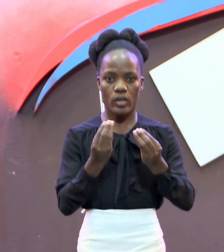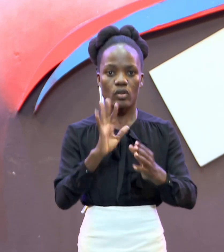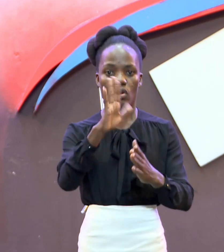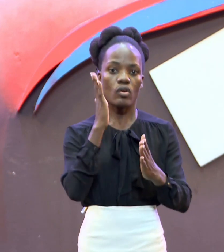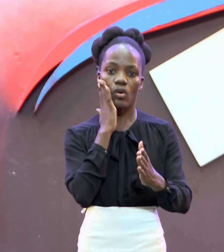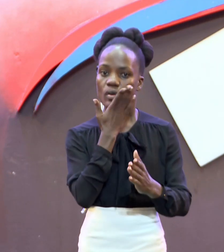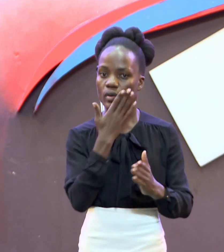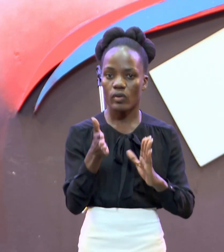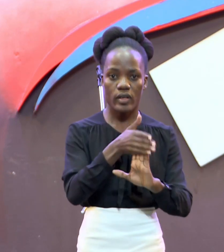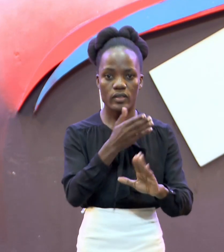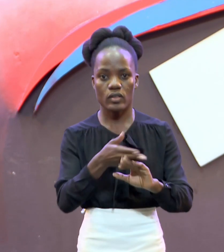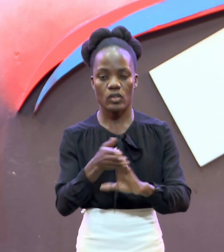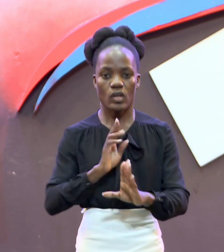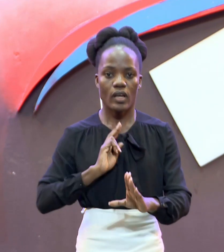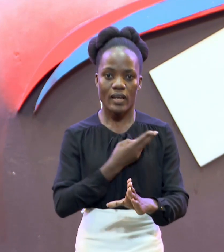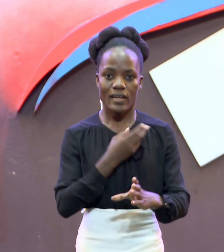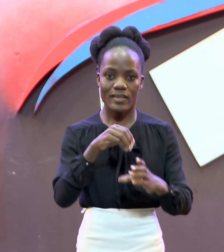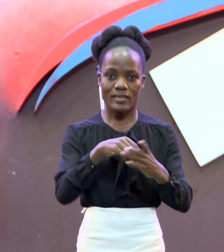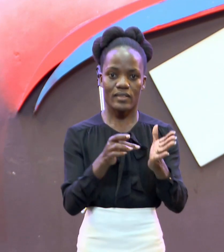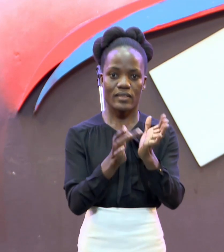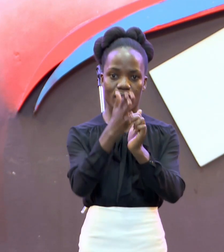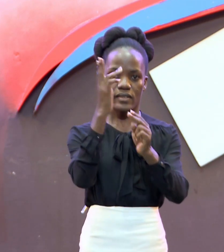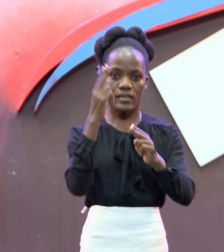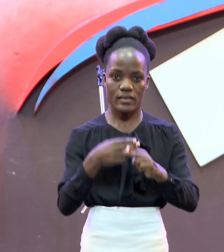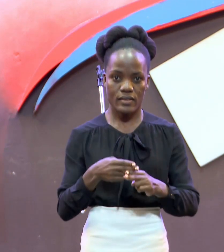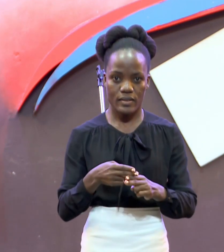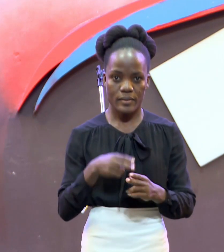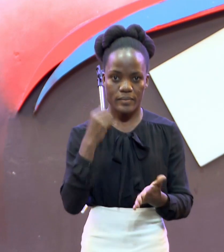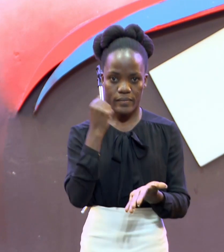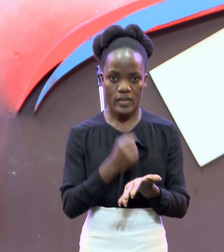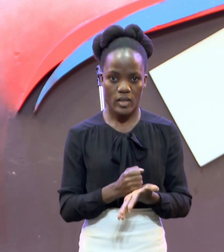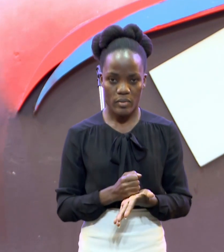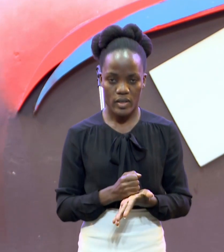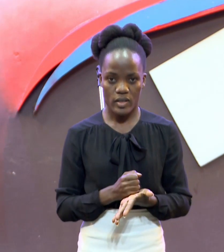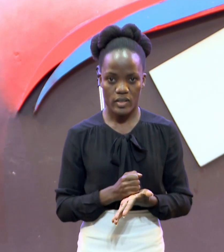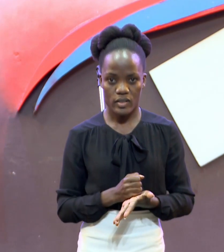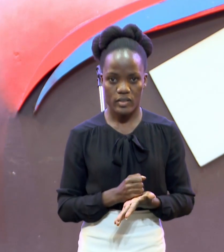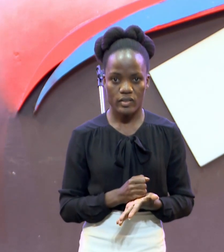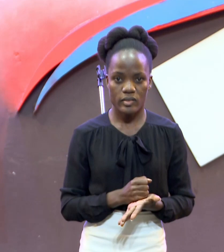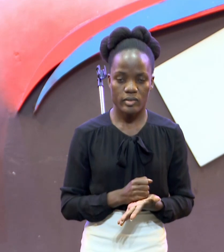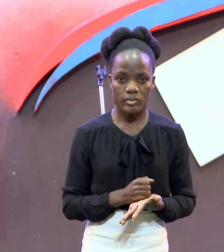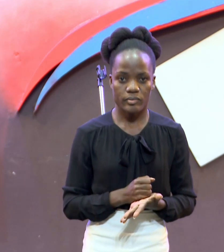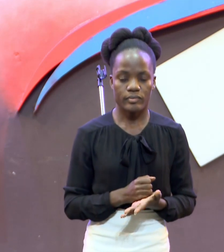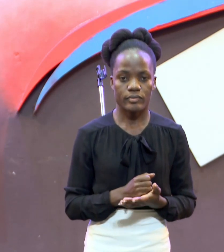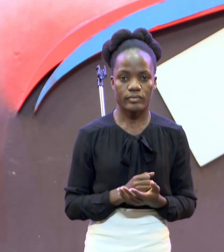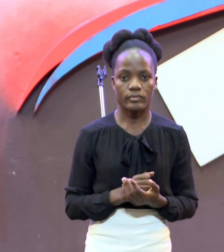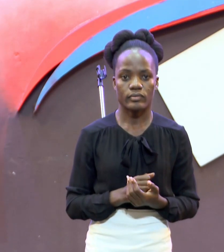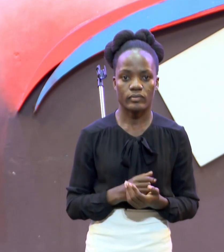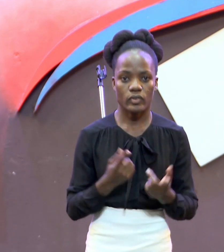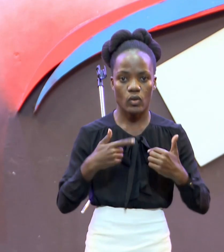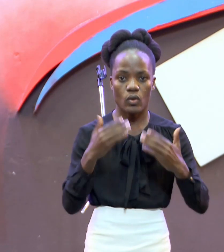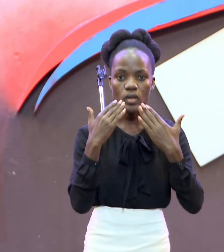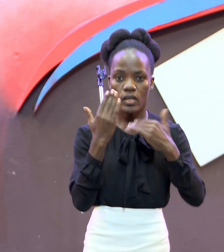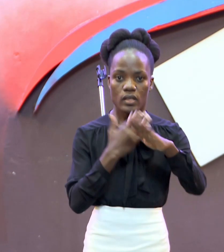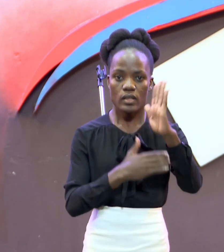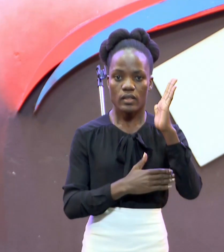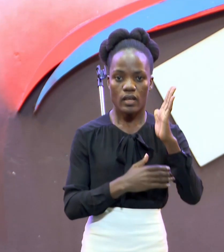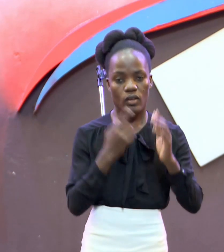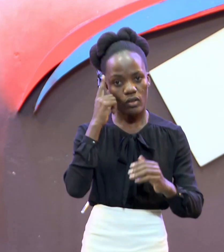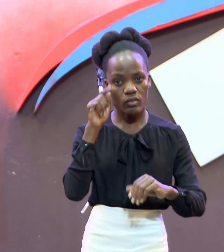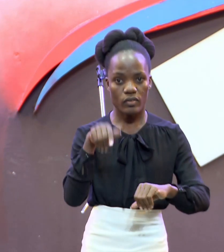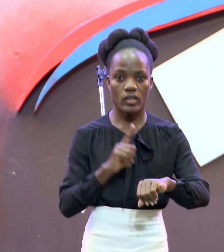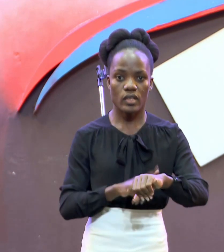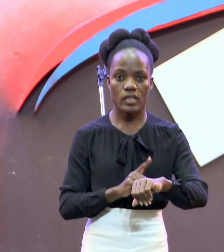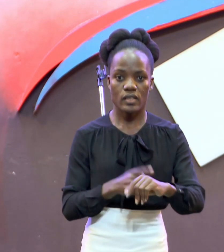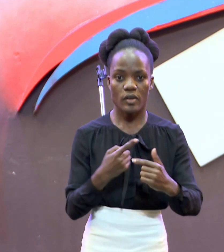Mulinya Eliayesu Amina Tuebazanyo mkama Ulechisera